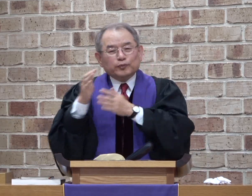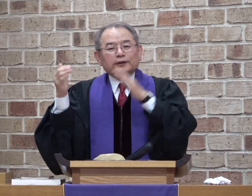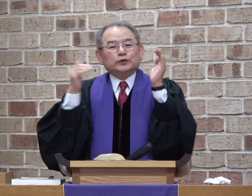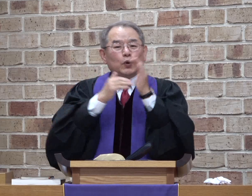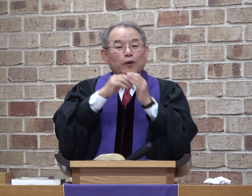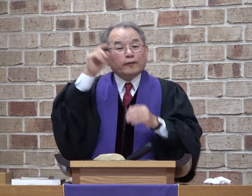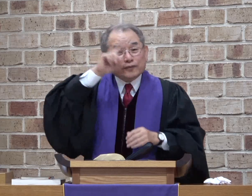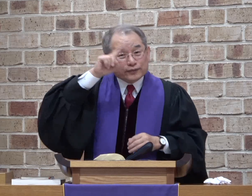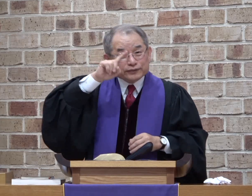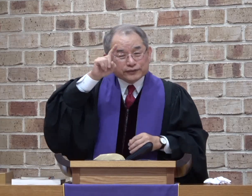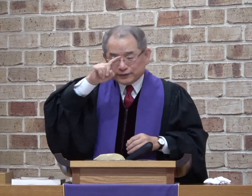준비했습니다.